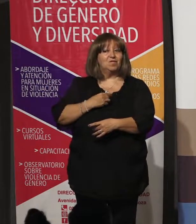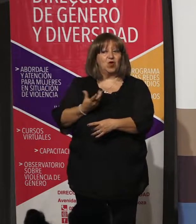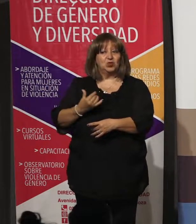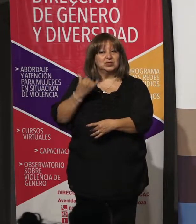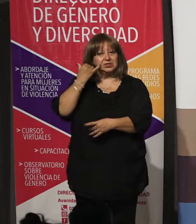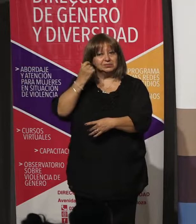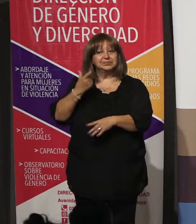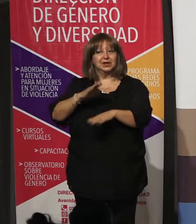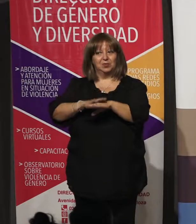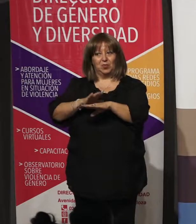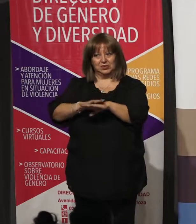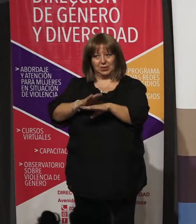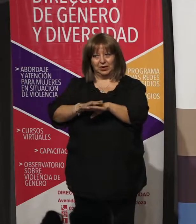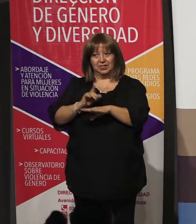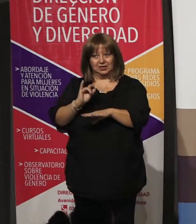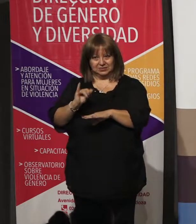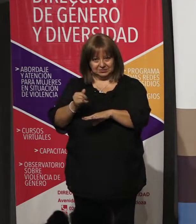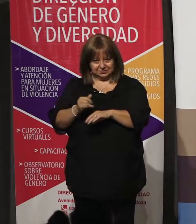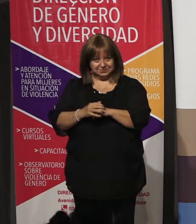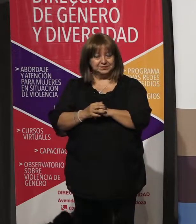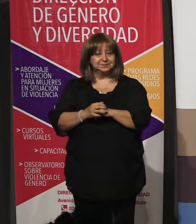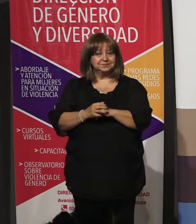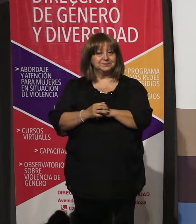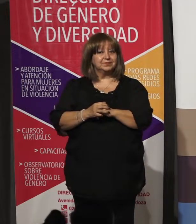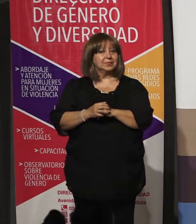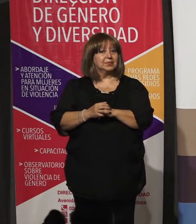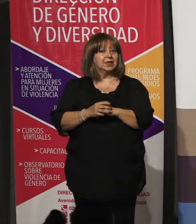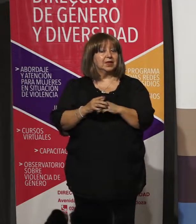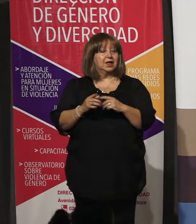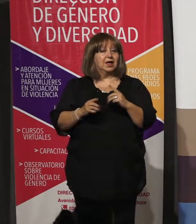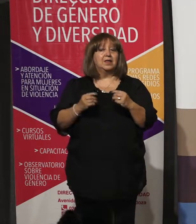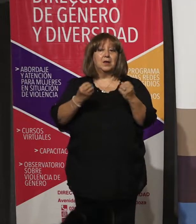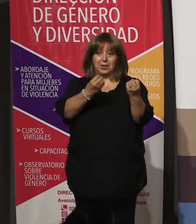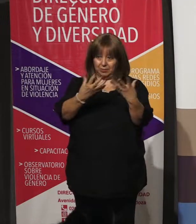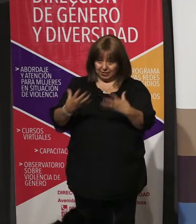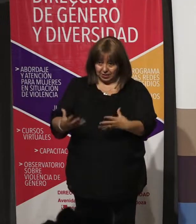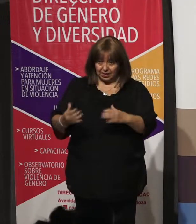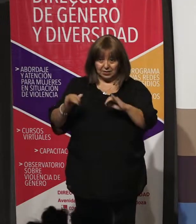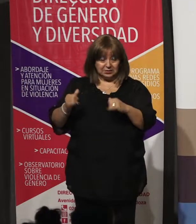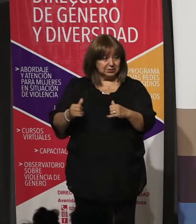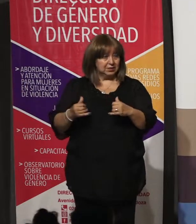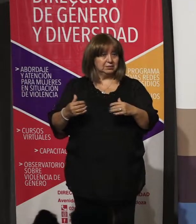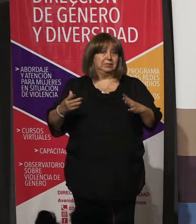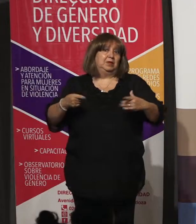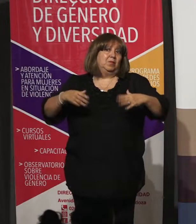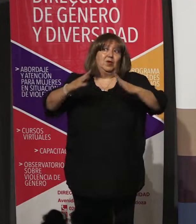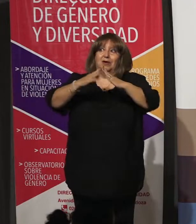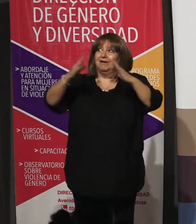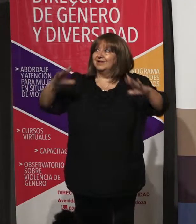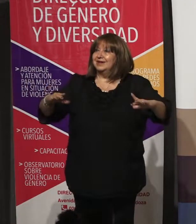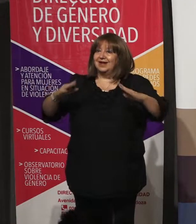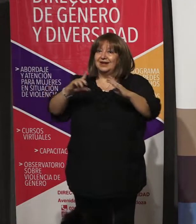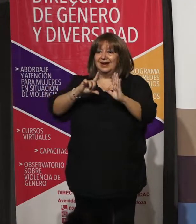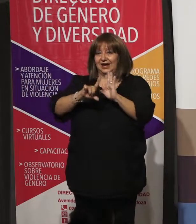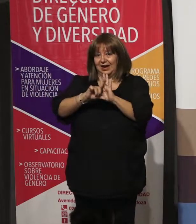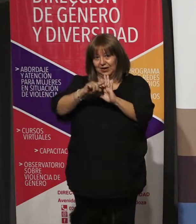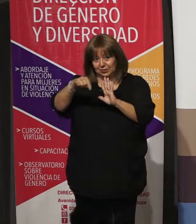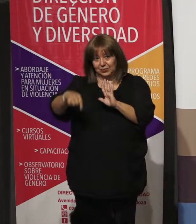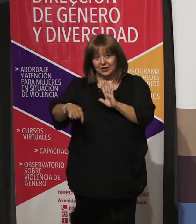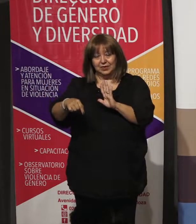compromiso para con esta problemática. Darles la bienvenida a nuestra casa, a la Casa de las